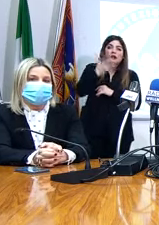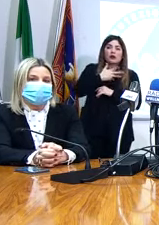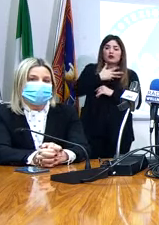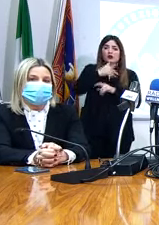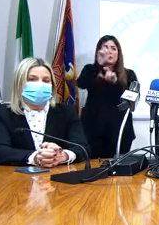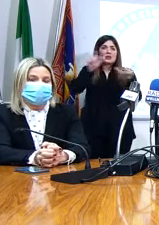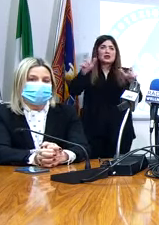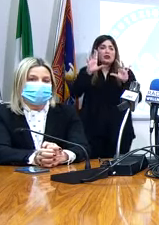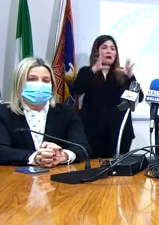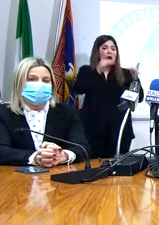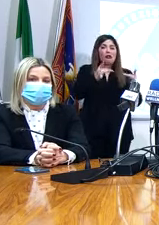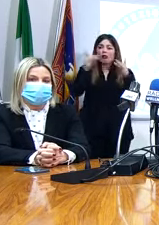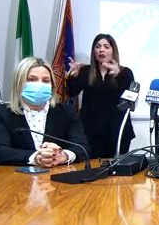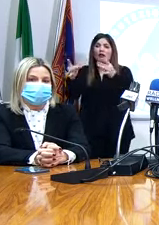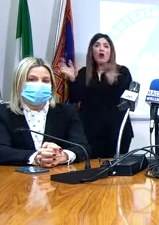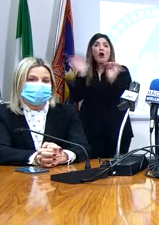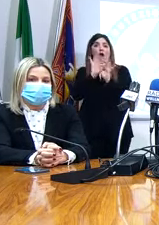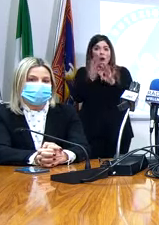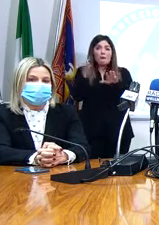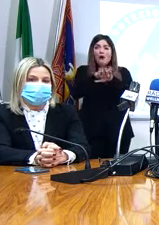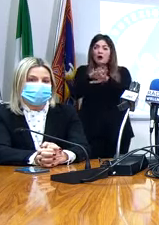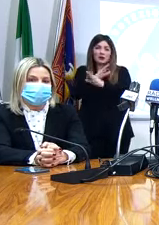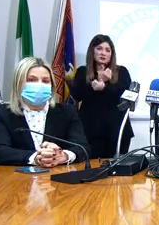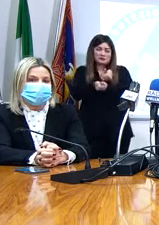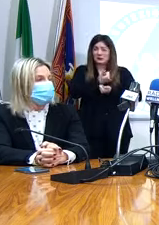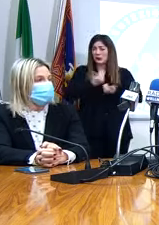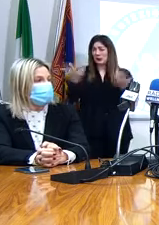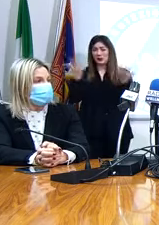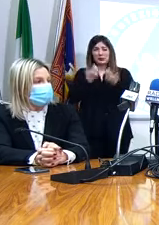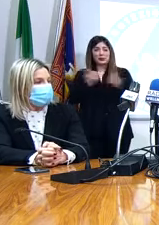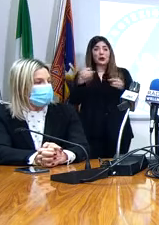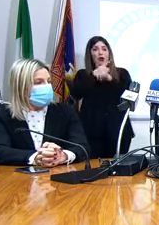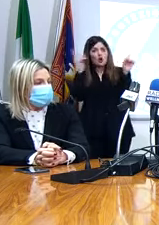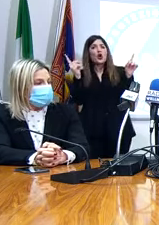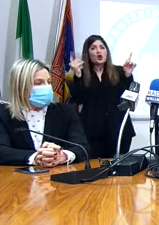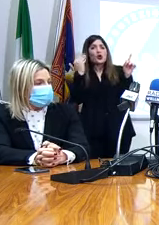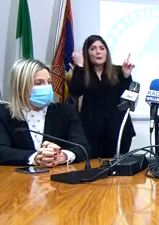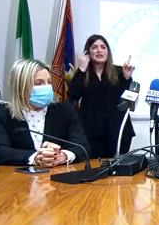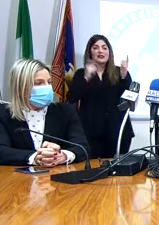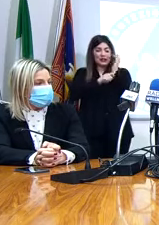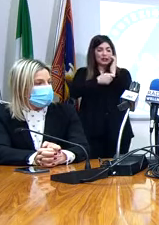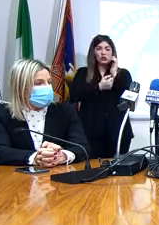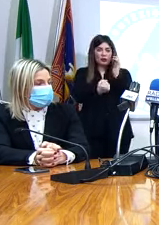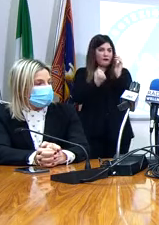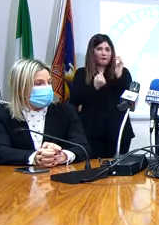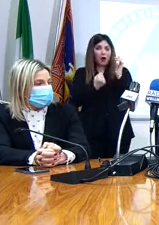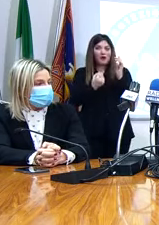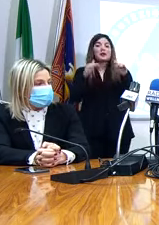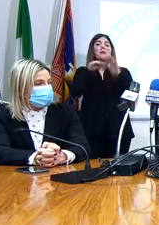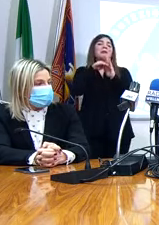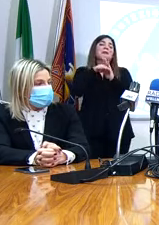che pensavano di esserne uscite, invece, nonostante le restrizioni dure, anche questo è un fatto inspiegabile,